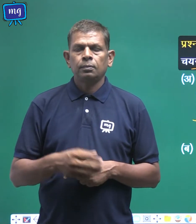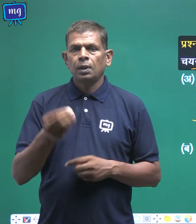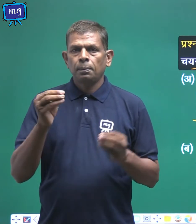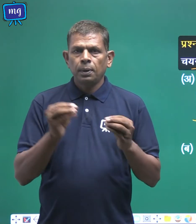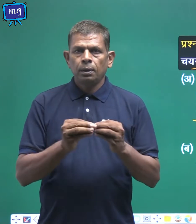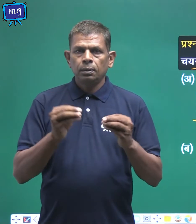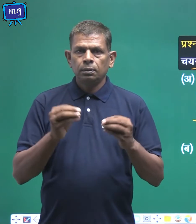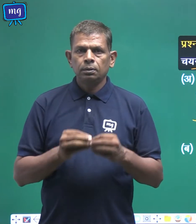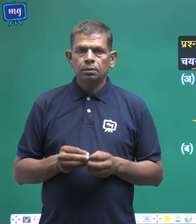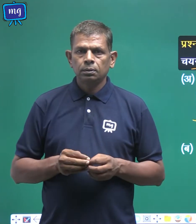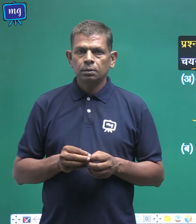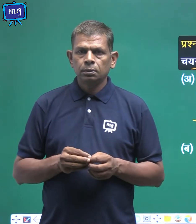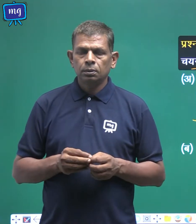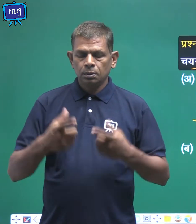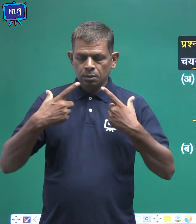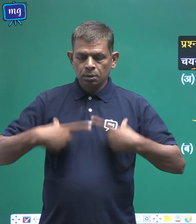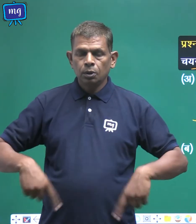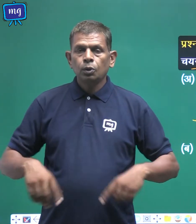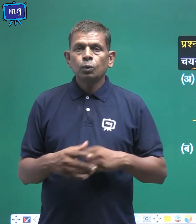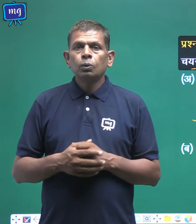ब, शरीर को